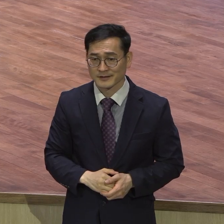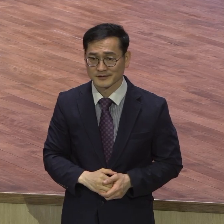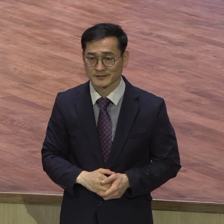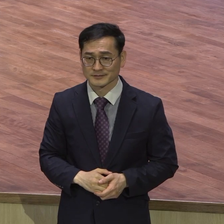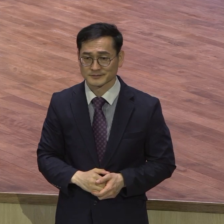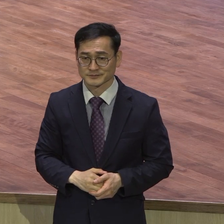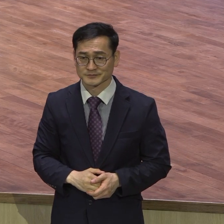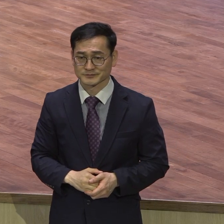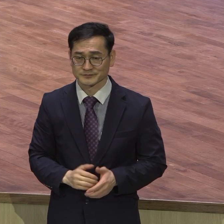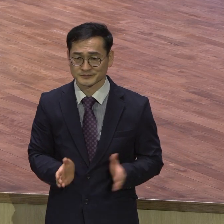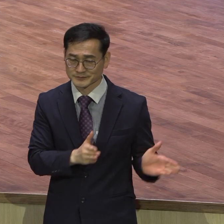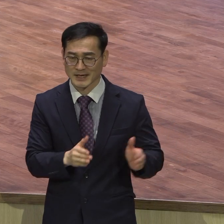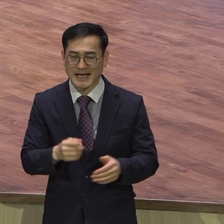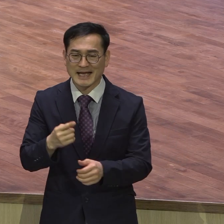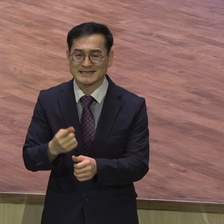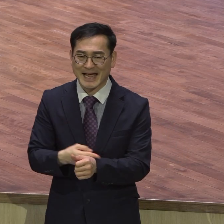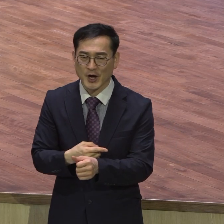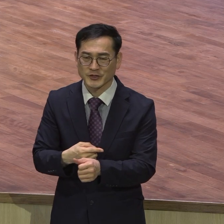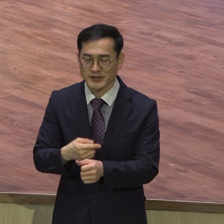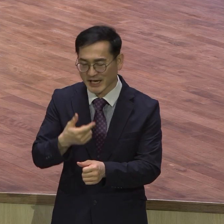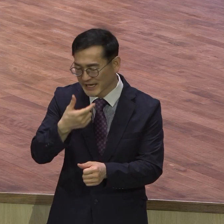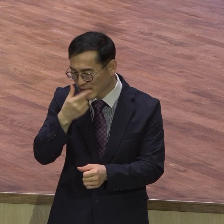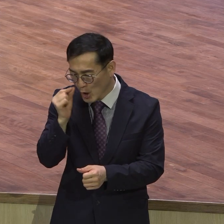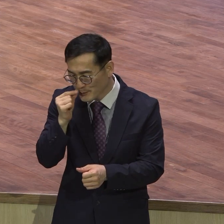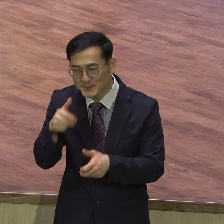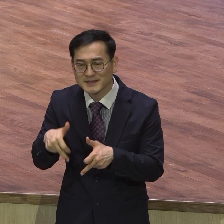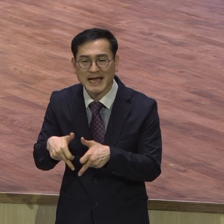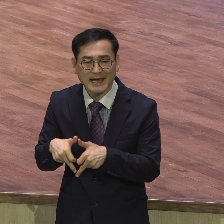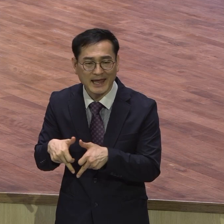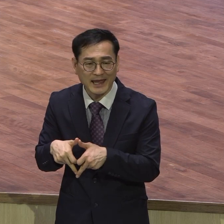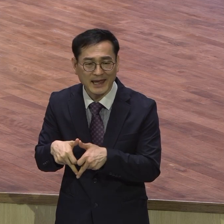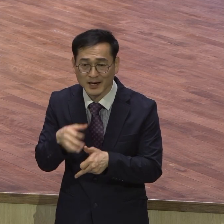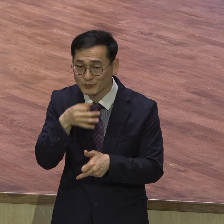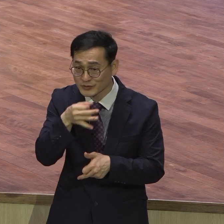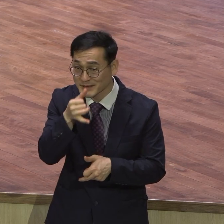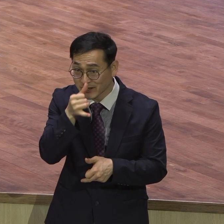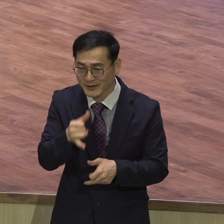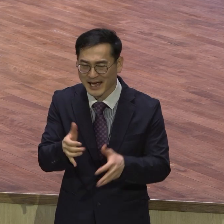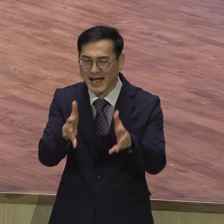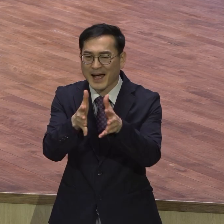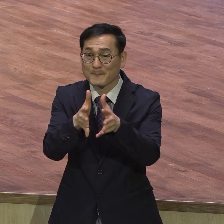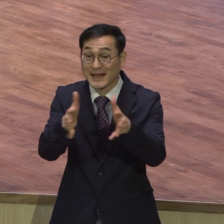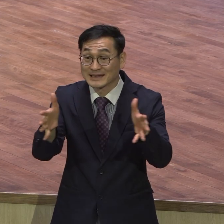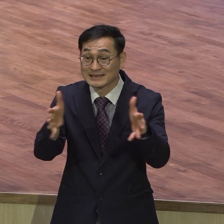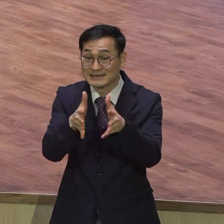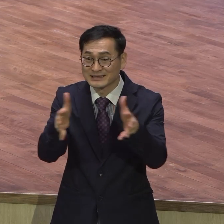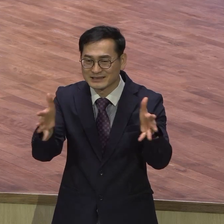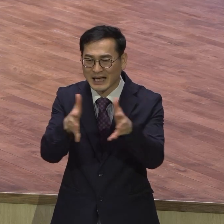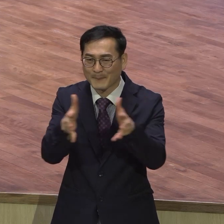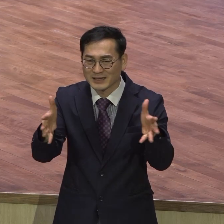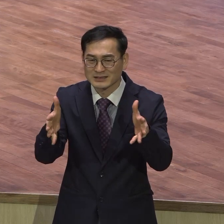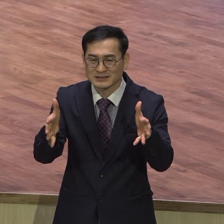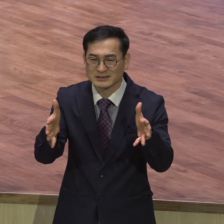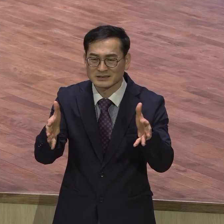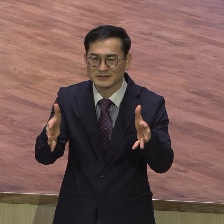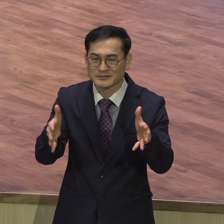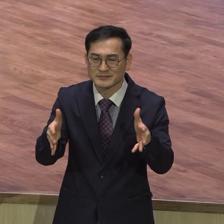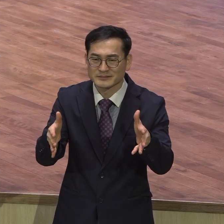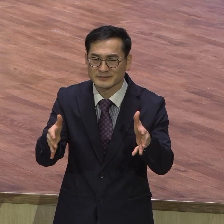자연결핍장애라는 말이 있습니다. 무슨 말인가 하면 요즘 아이들이 아파트 둘러 사여가지고 그냐말로 이 각박한 이